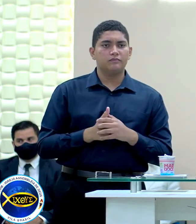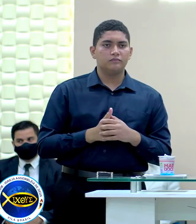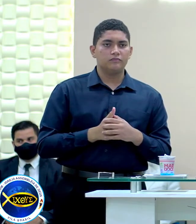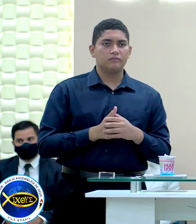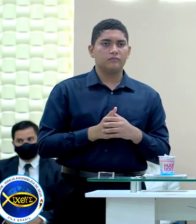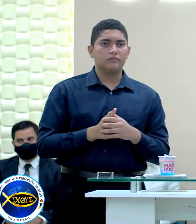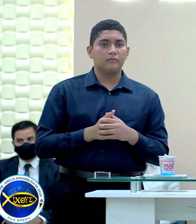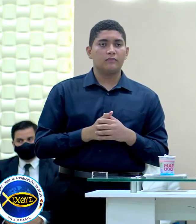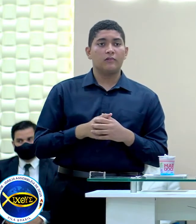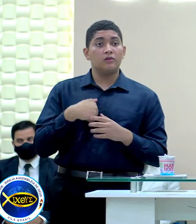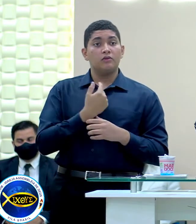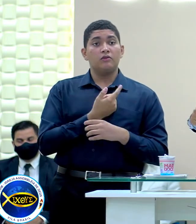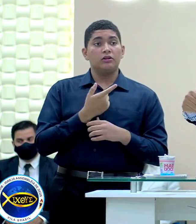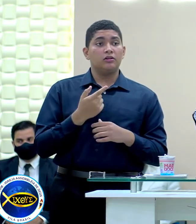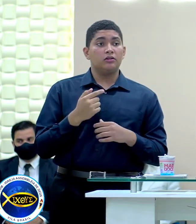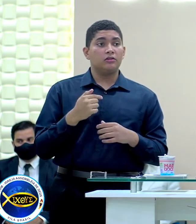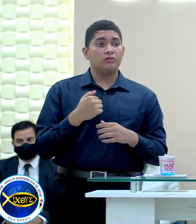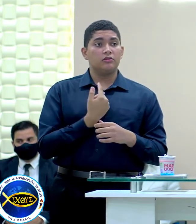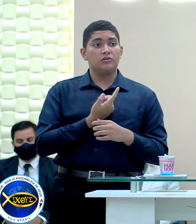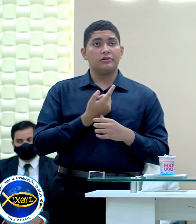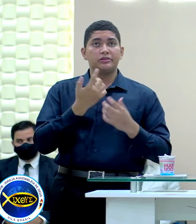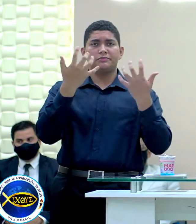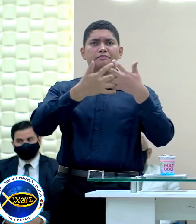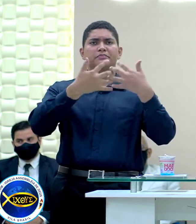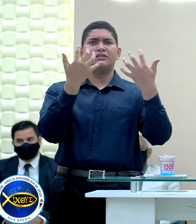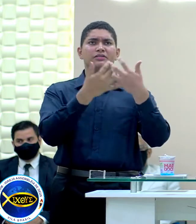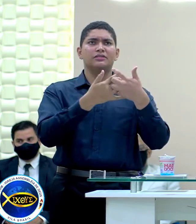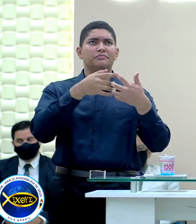No que nós pensamos diariamente?